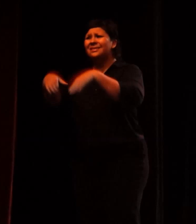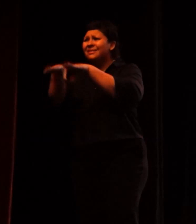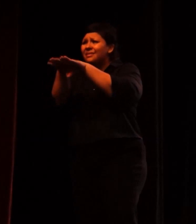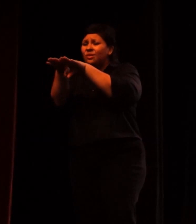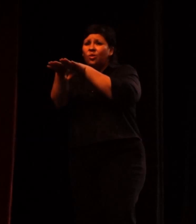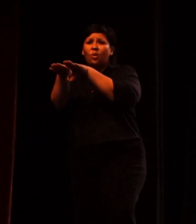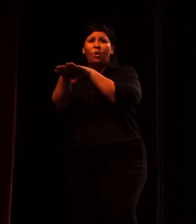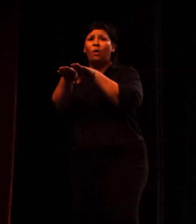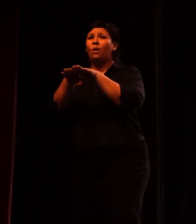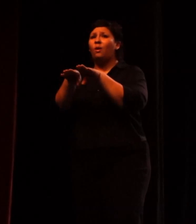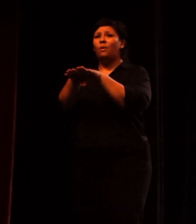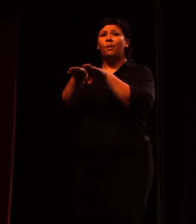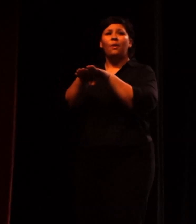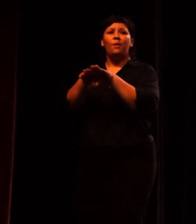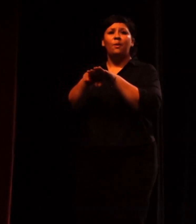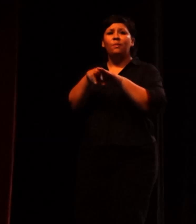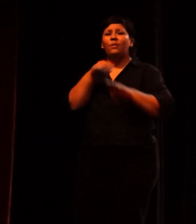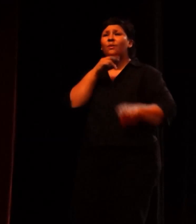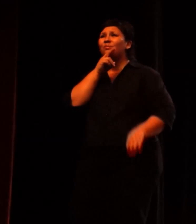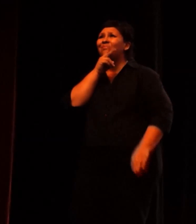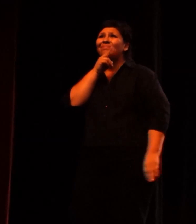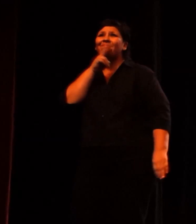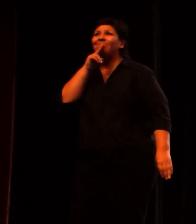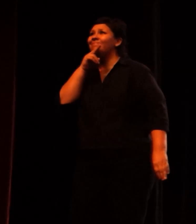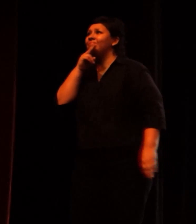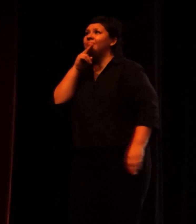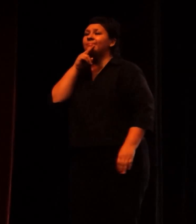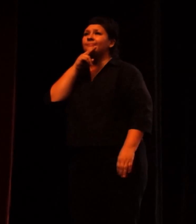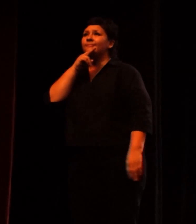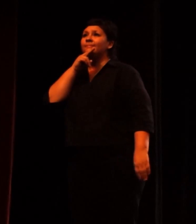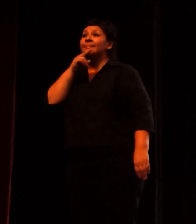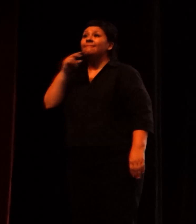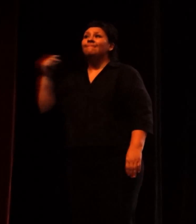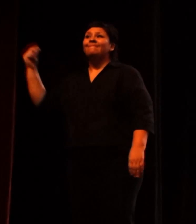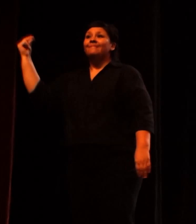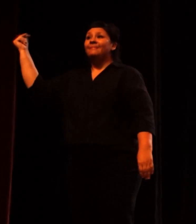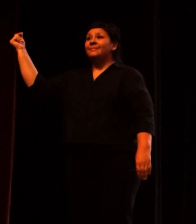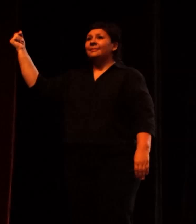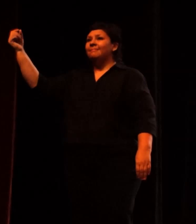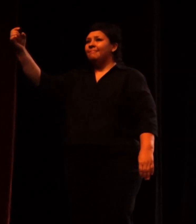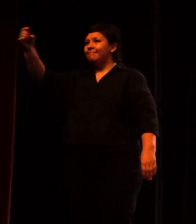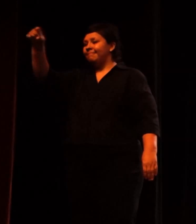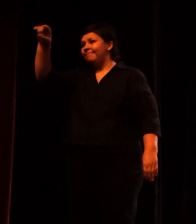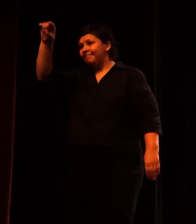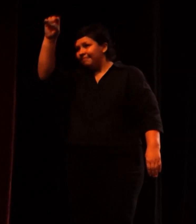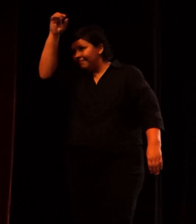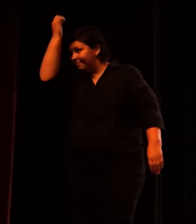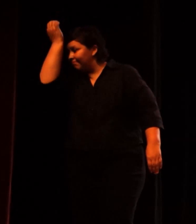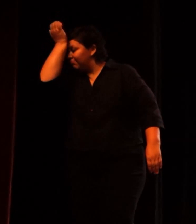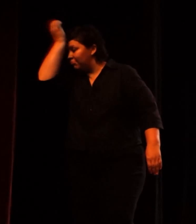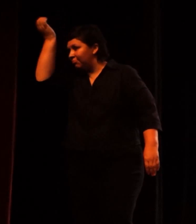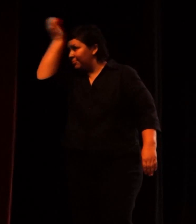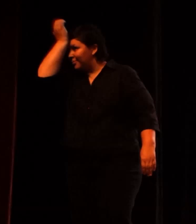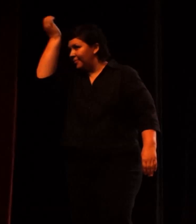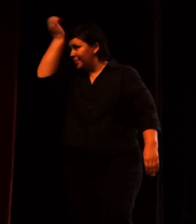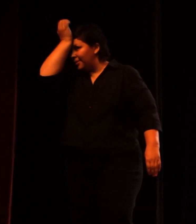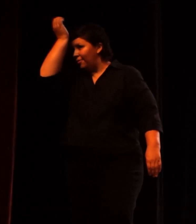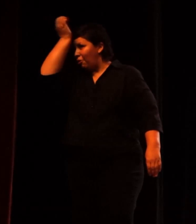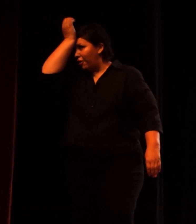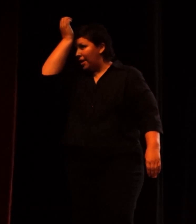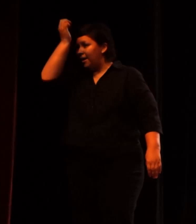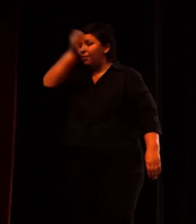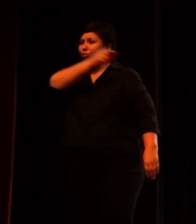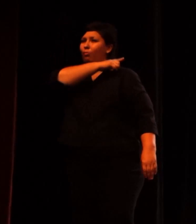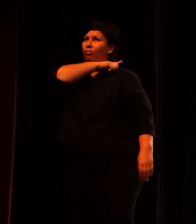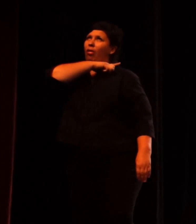Ahora el granjero está preocupado cómo va a atender y brindarles alimento a todos los visitantes.